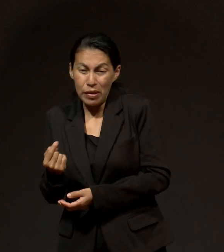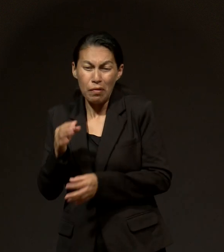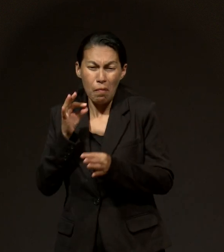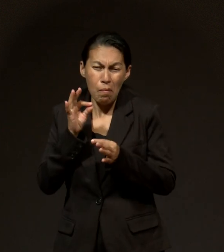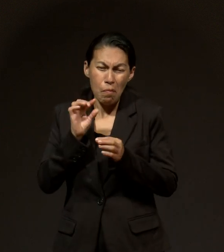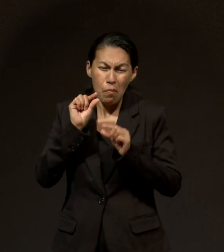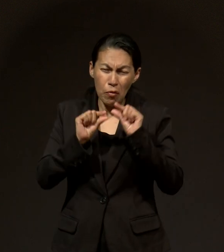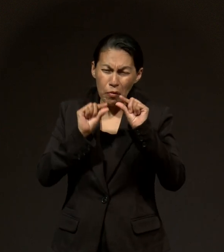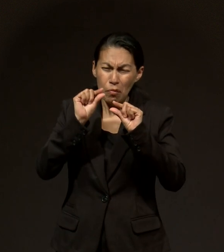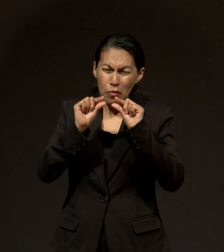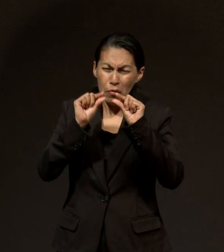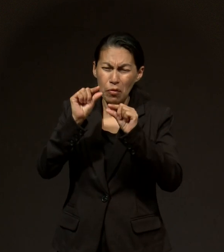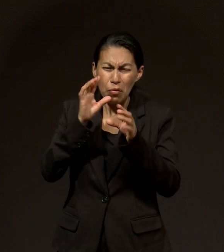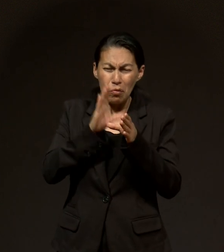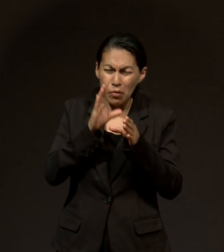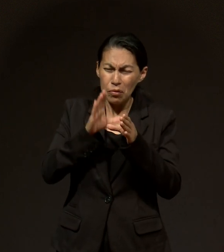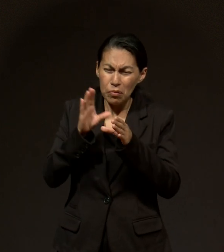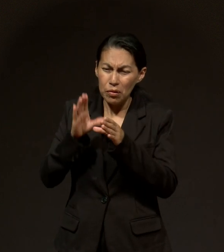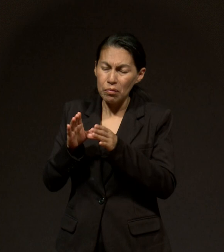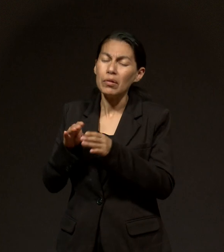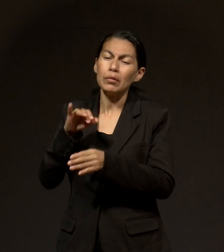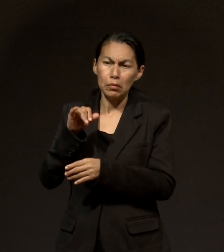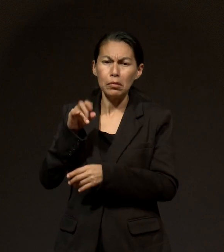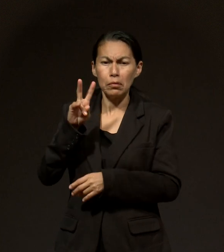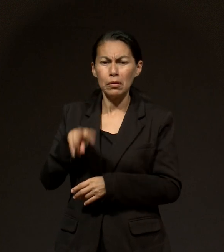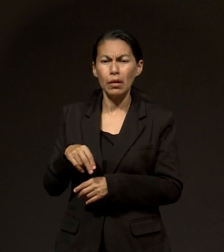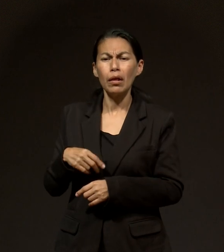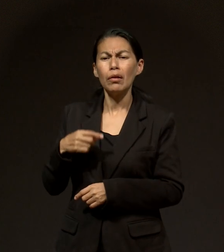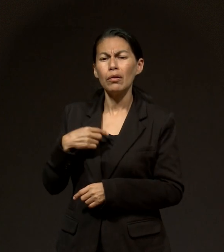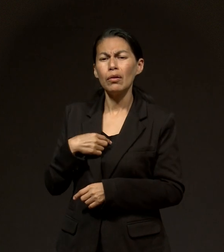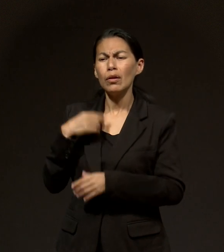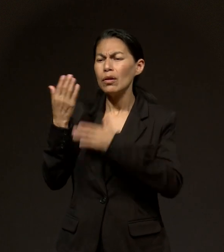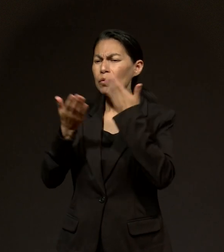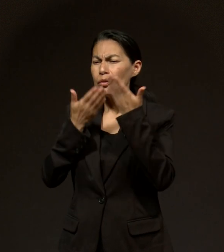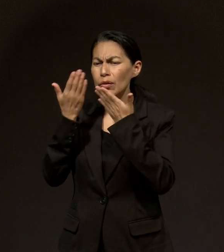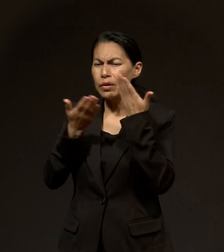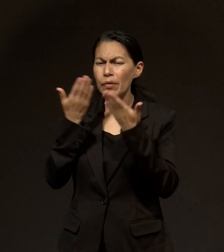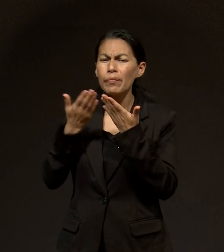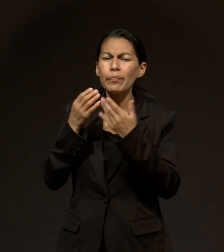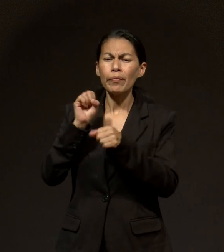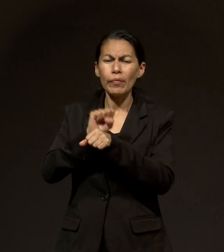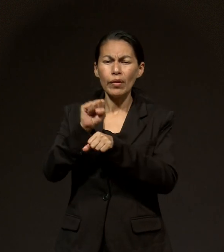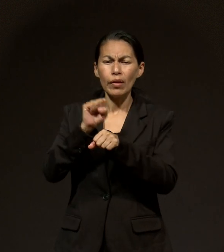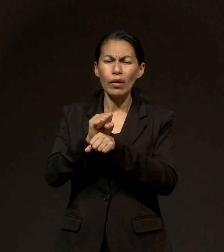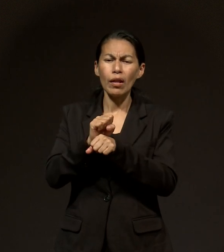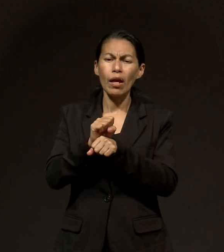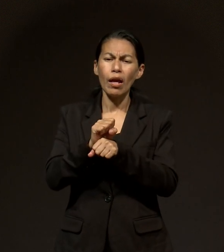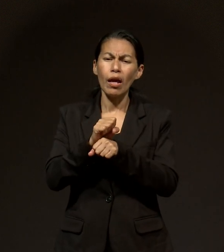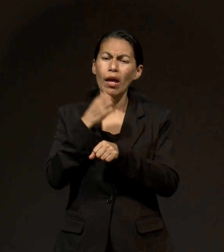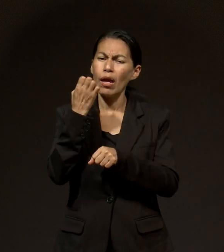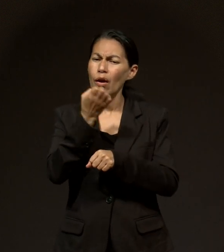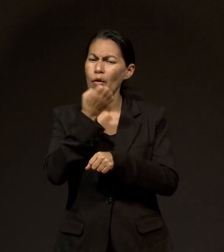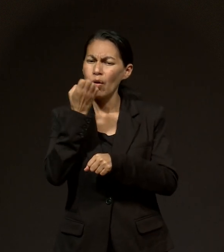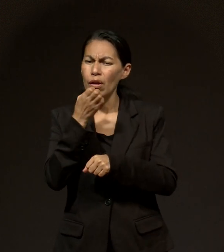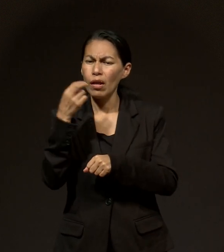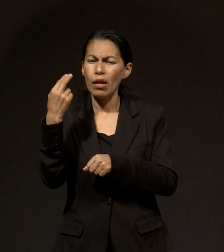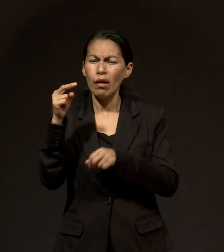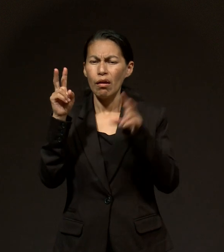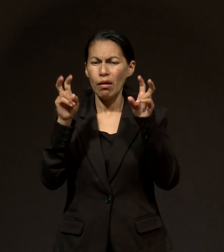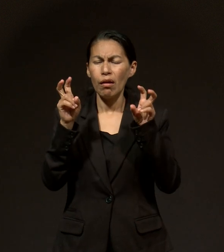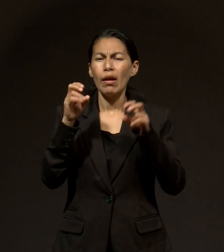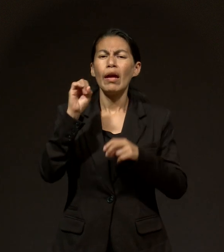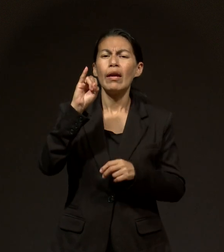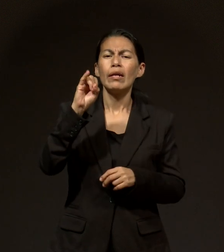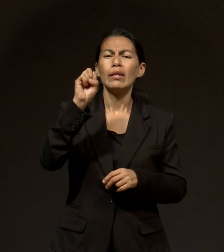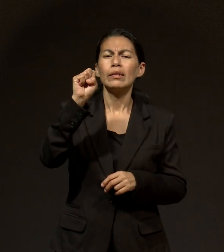secundaria aquí? Sí. ¿Y la prepa aquí? Sí, estudié la secundaria en el ISAR y estudió. Cuando,